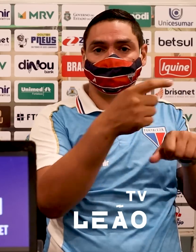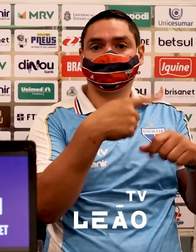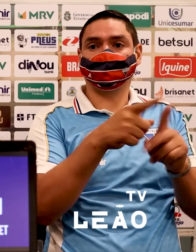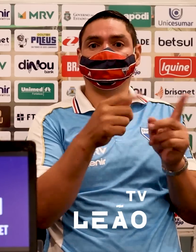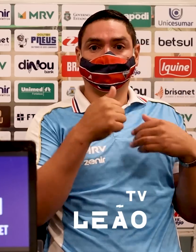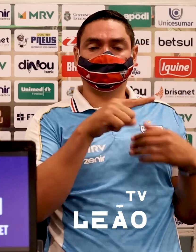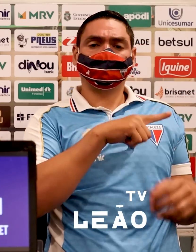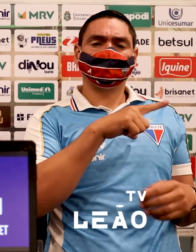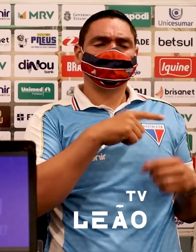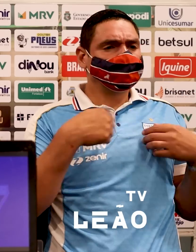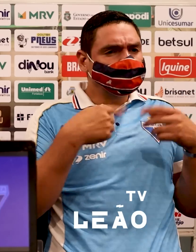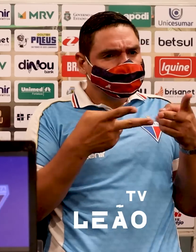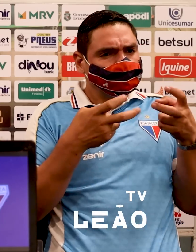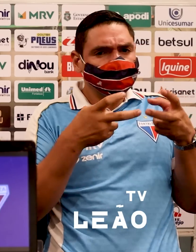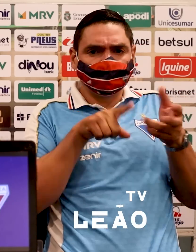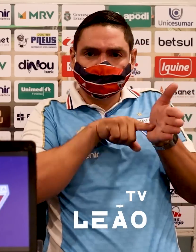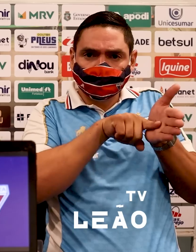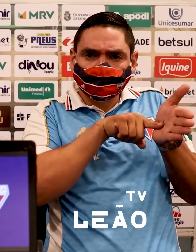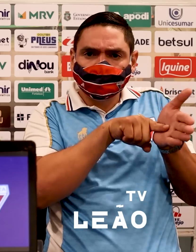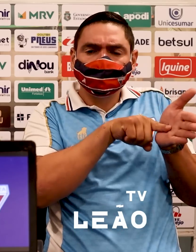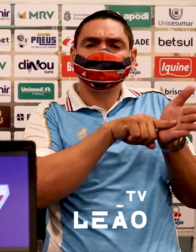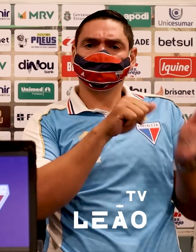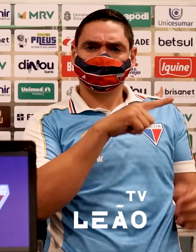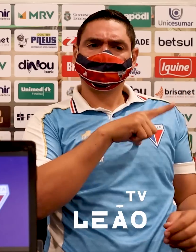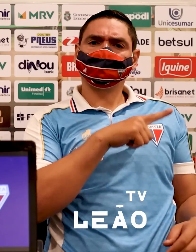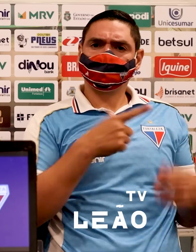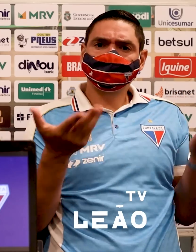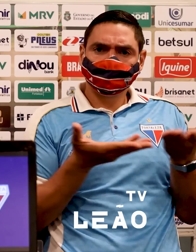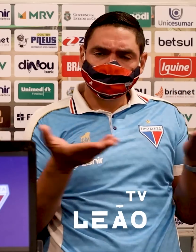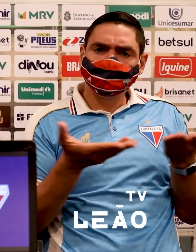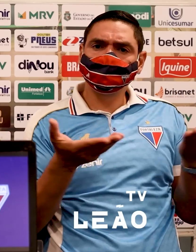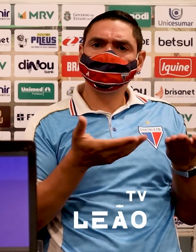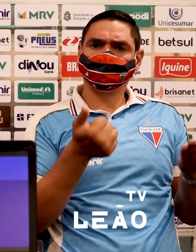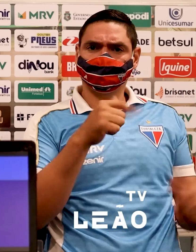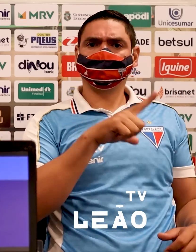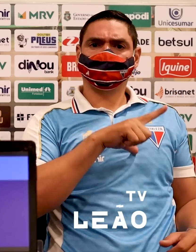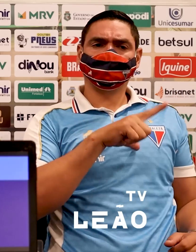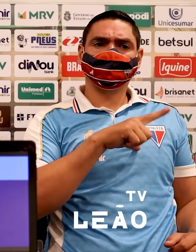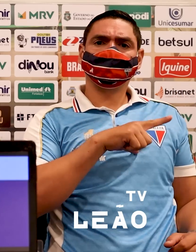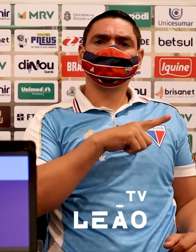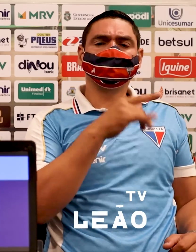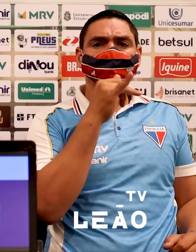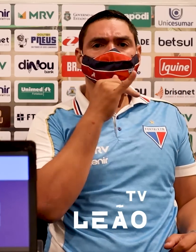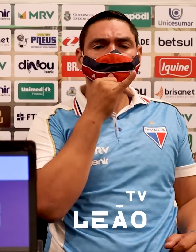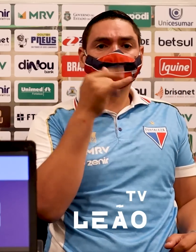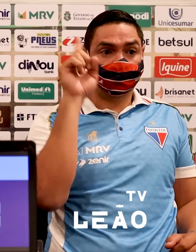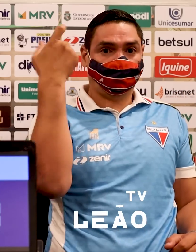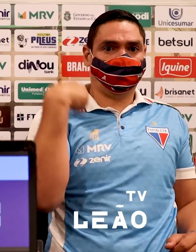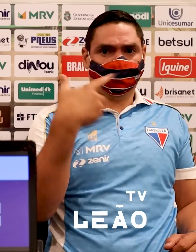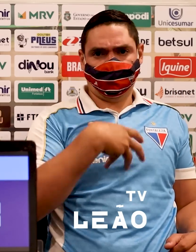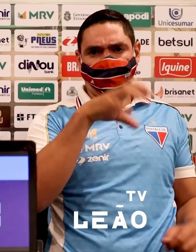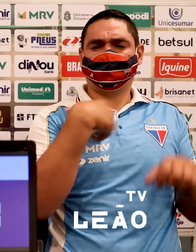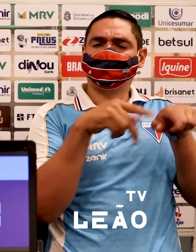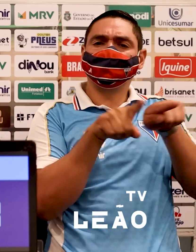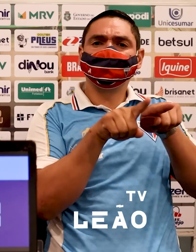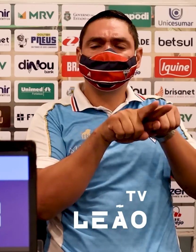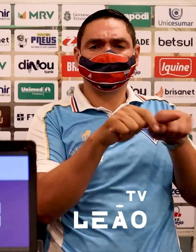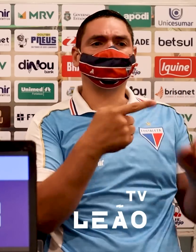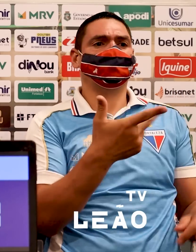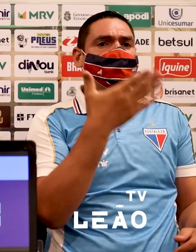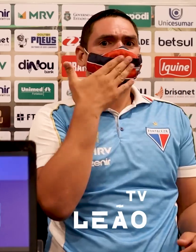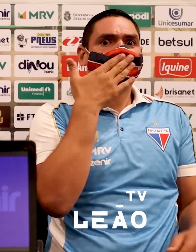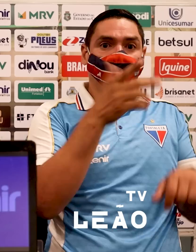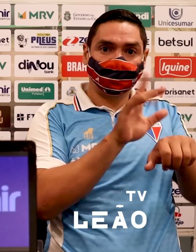Eu analiso o rendimento, a sensação de hoje é melhor que a sensação de Bahia. Eu vi time que